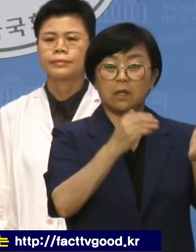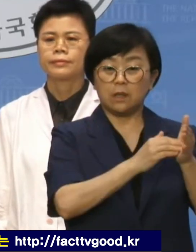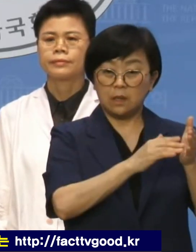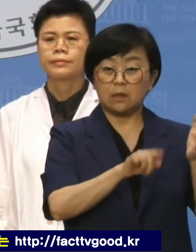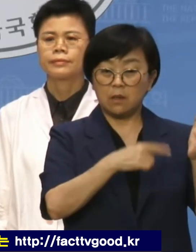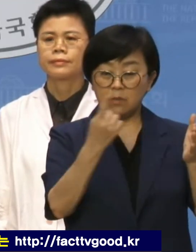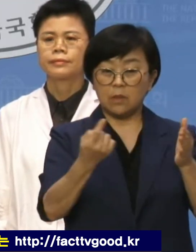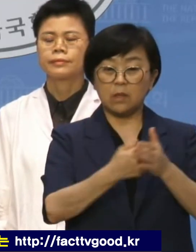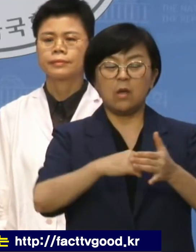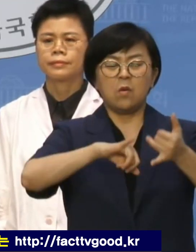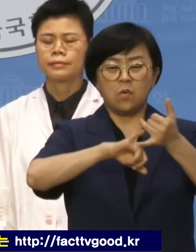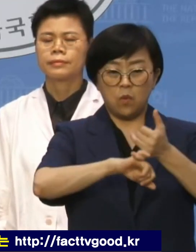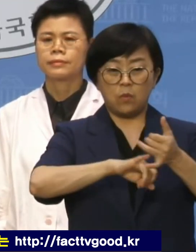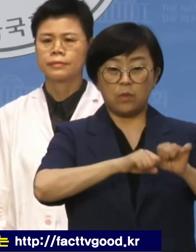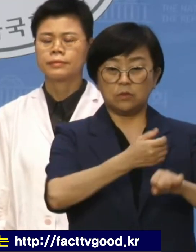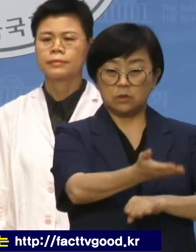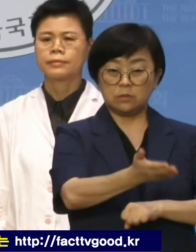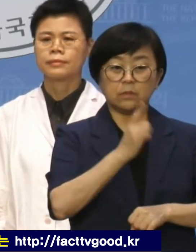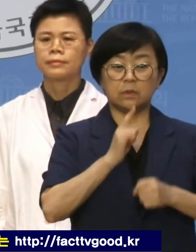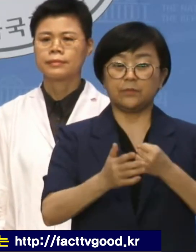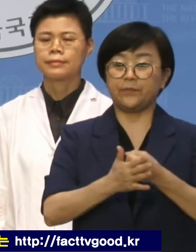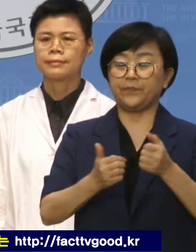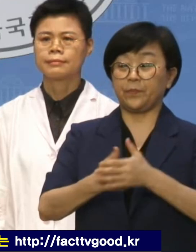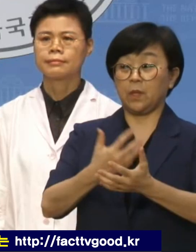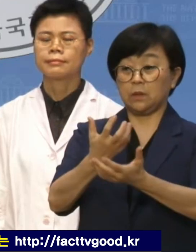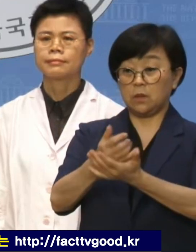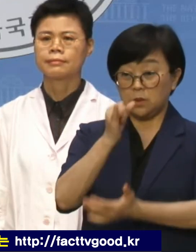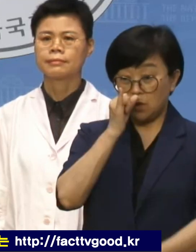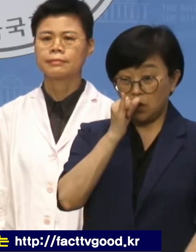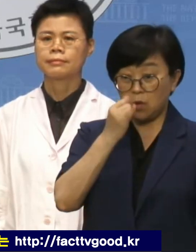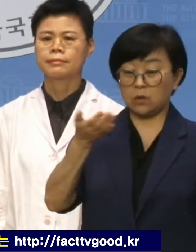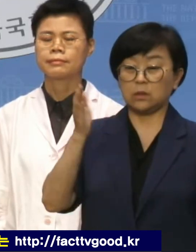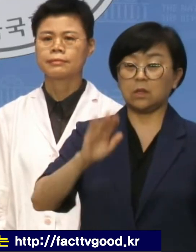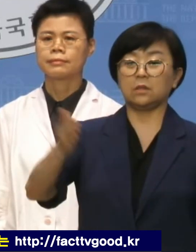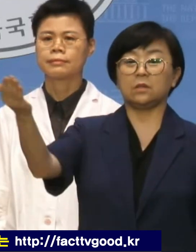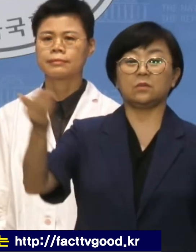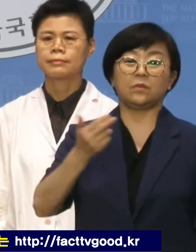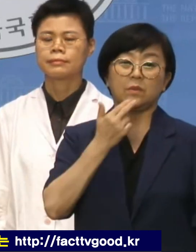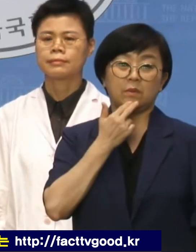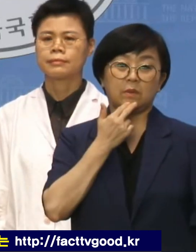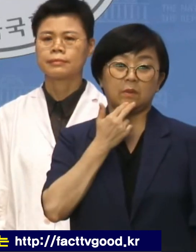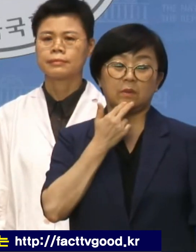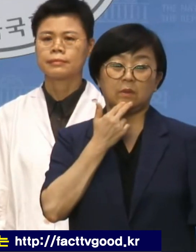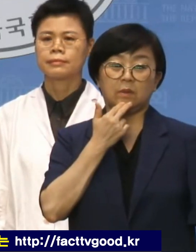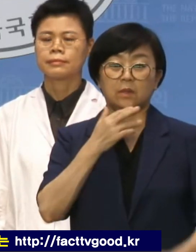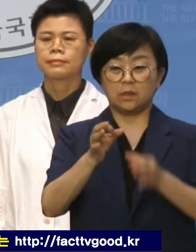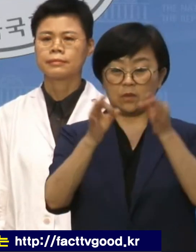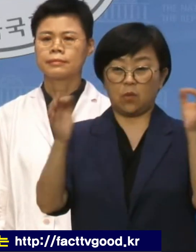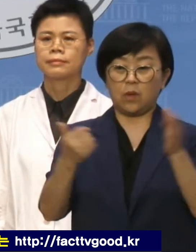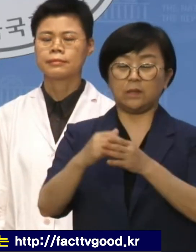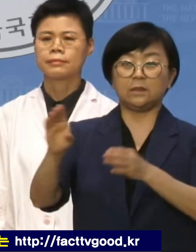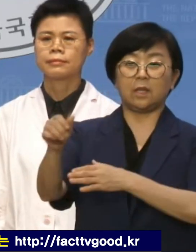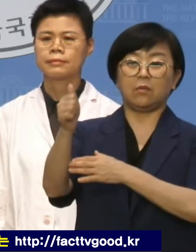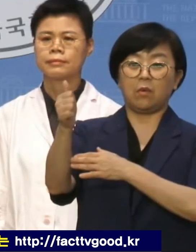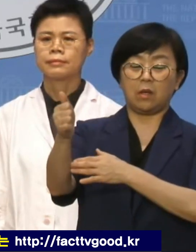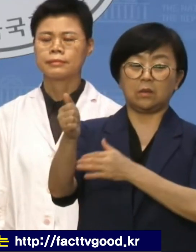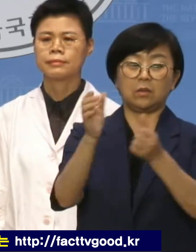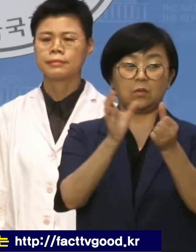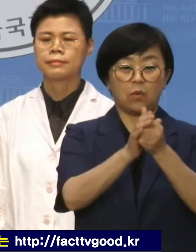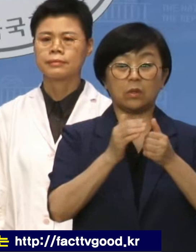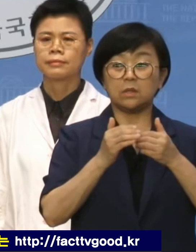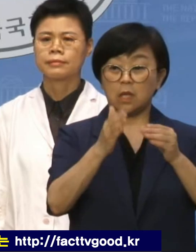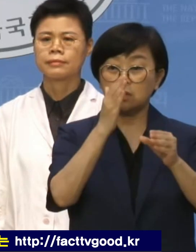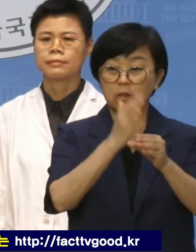반드시 문책해야 합니다. 만약 자료가 있음에도 제출하지 않은 것이라면 그동안 장관은 용역